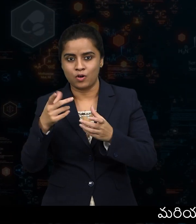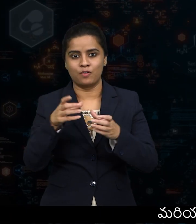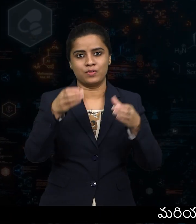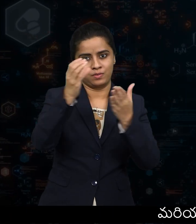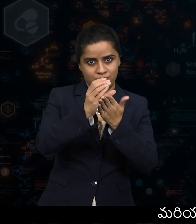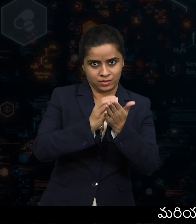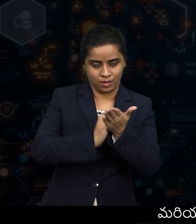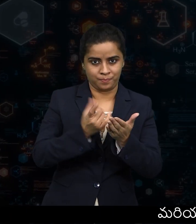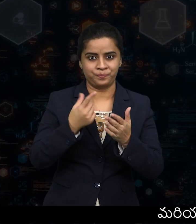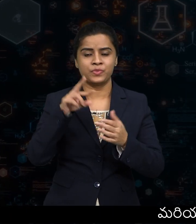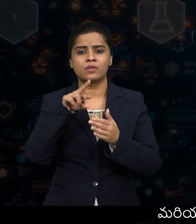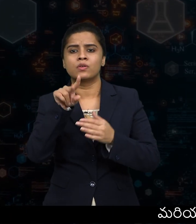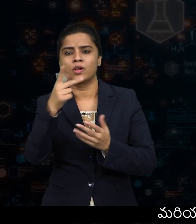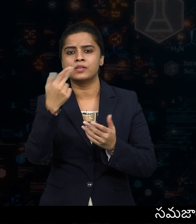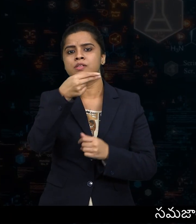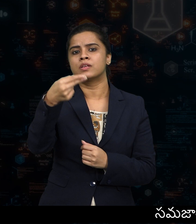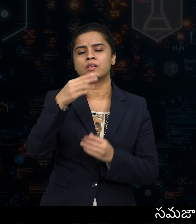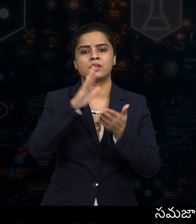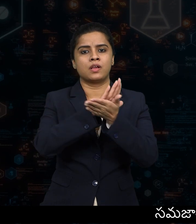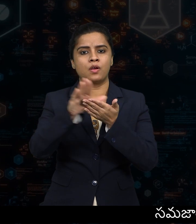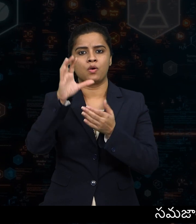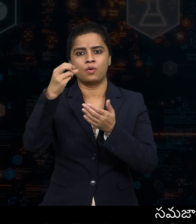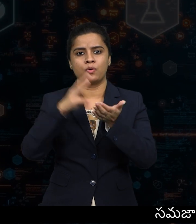మరియు అందువల్ల వాటిని సమజాత శ్రేణులు అంటారు.